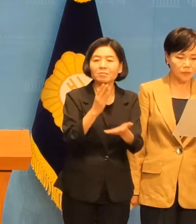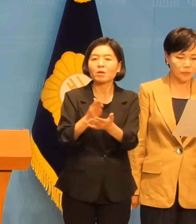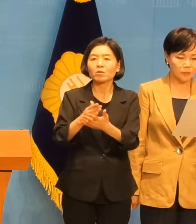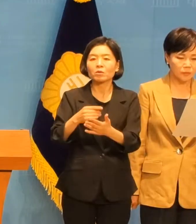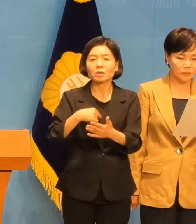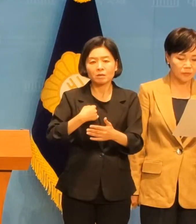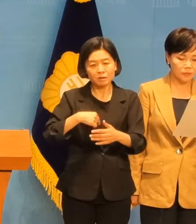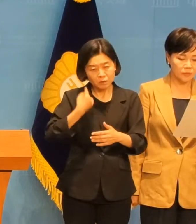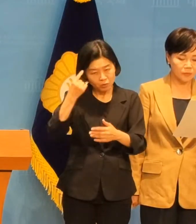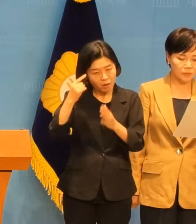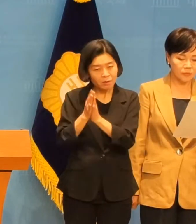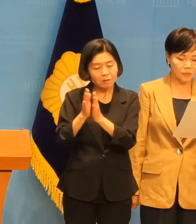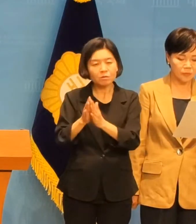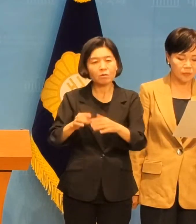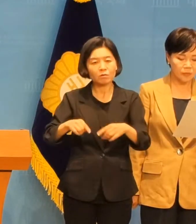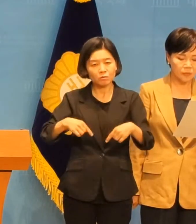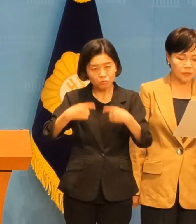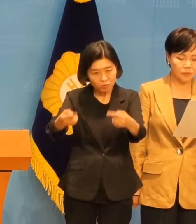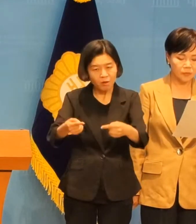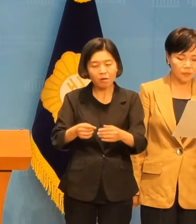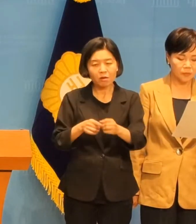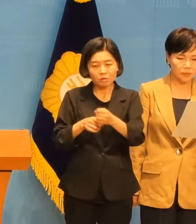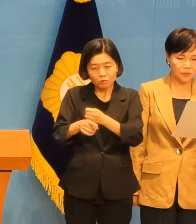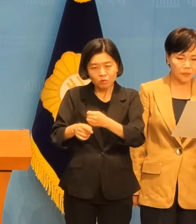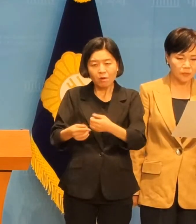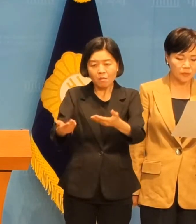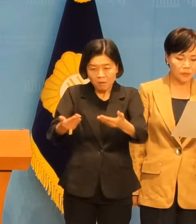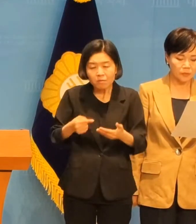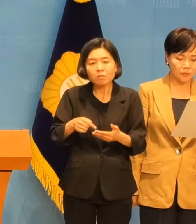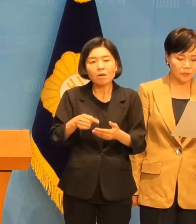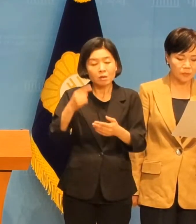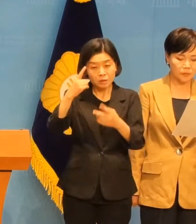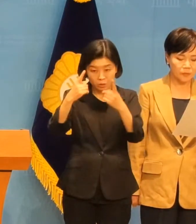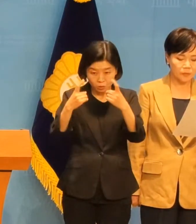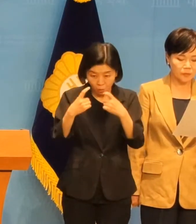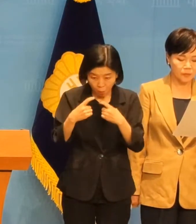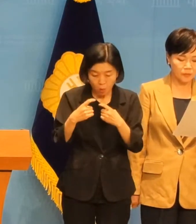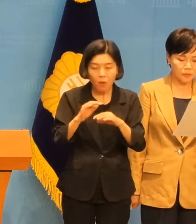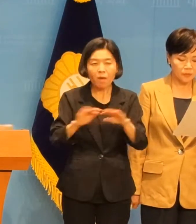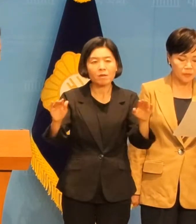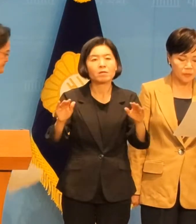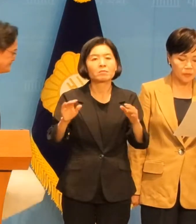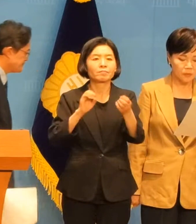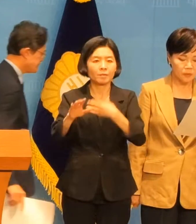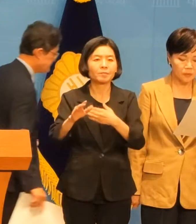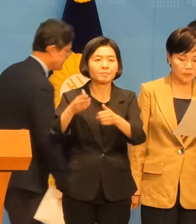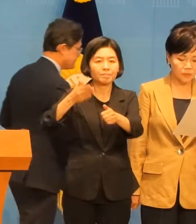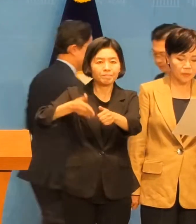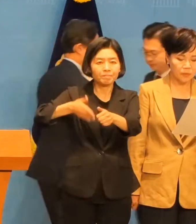수사를 자청해서 국민적 의혹에 답해야 할 것입니다.